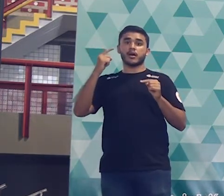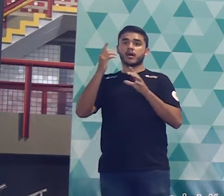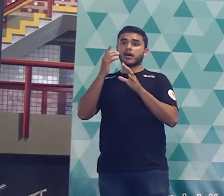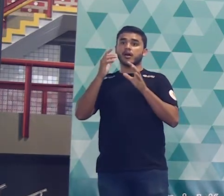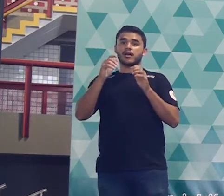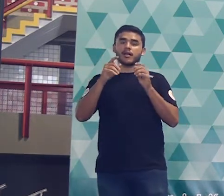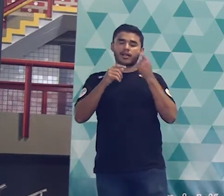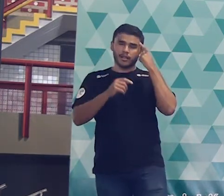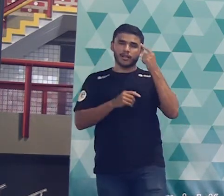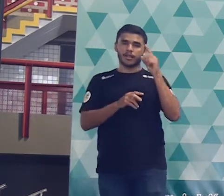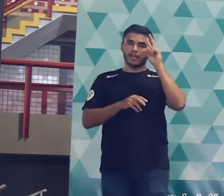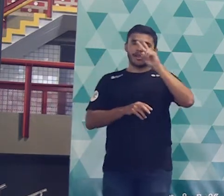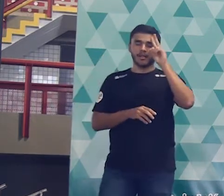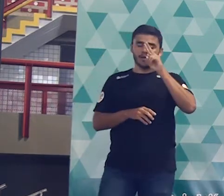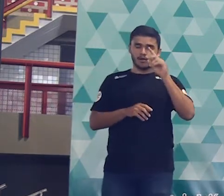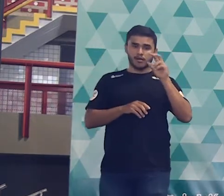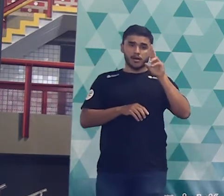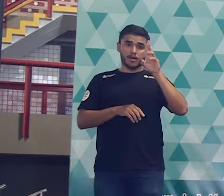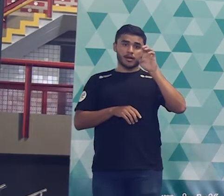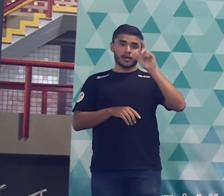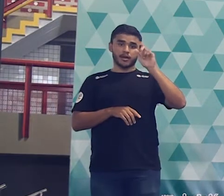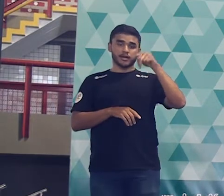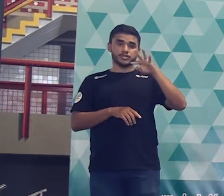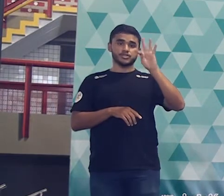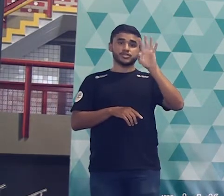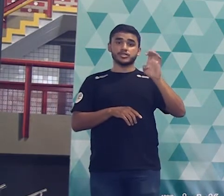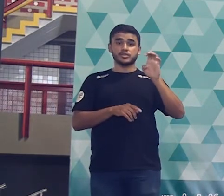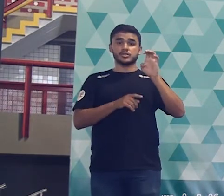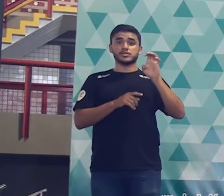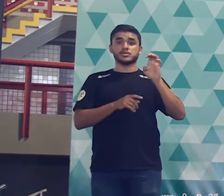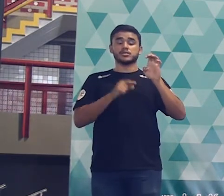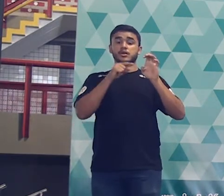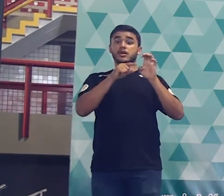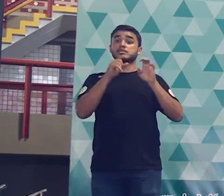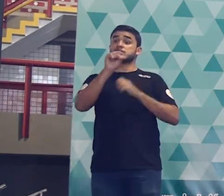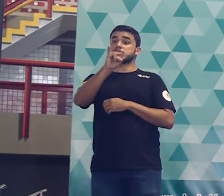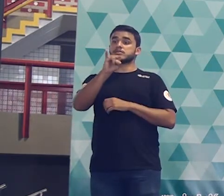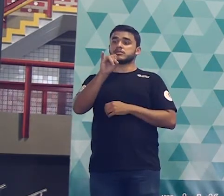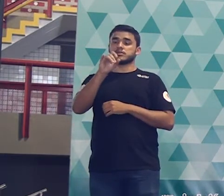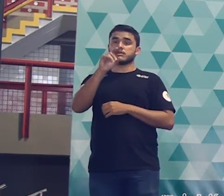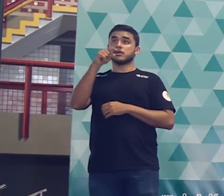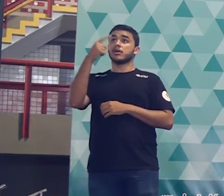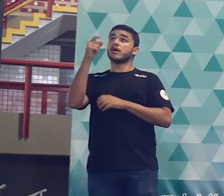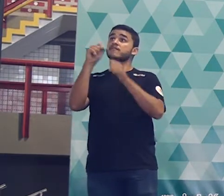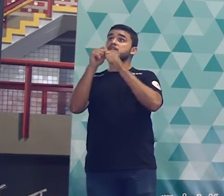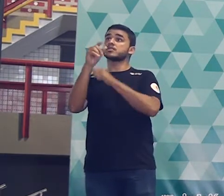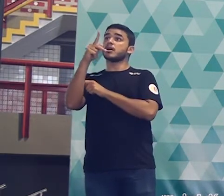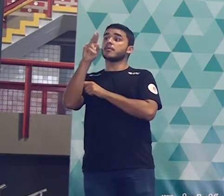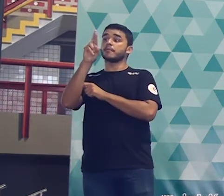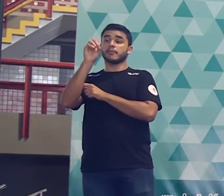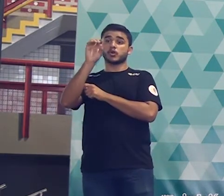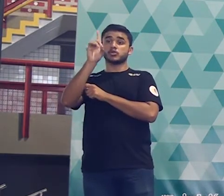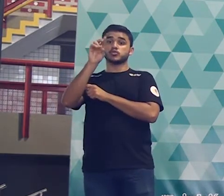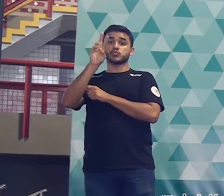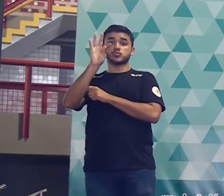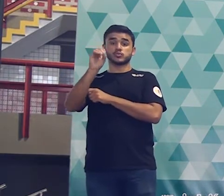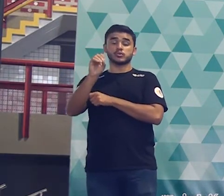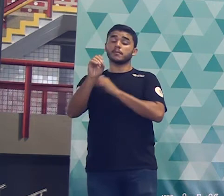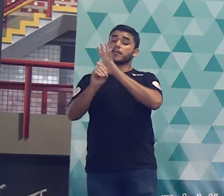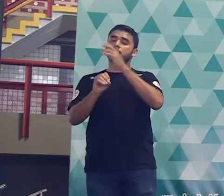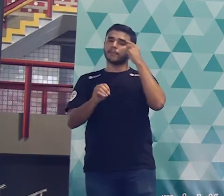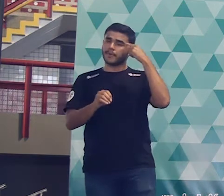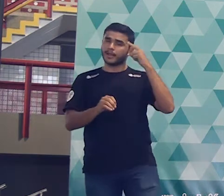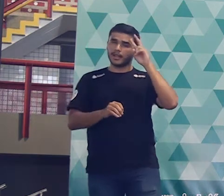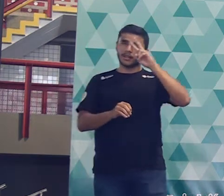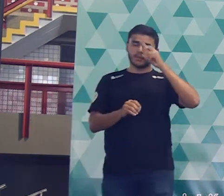já viu no início da aula de hoje, quem absorve energia é endo ou é exo? Então, nesse caso, nesse gráfico, eu